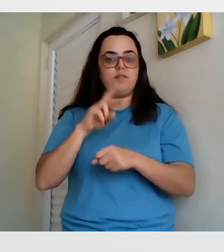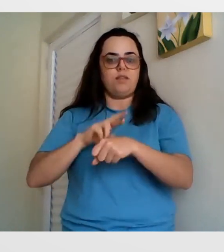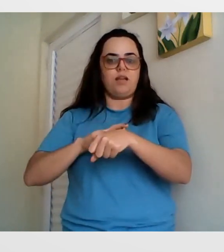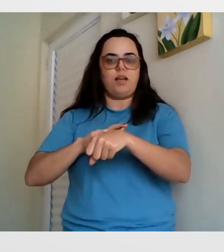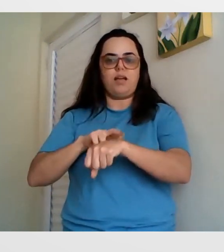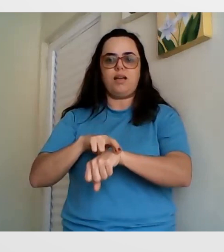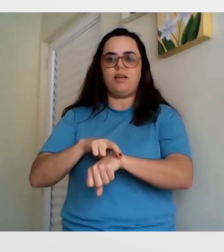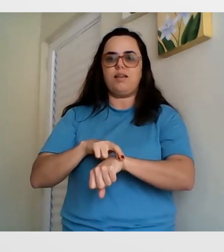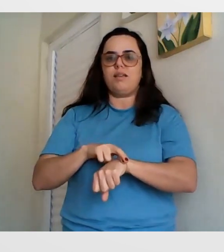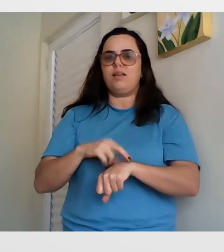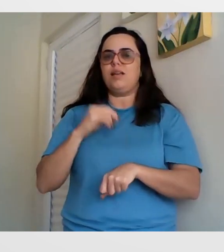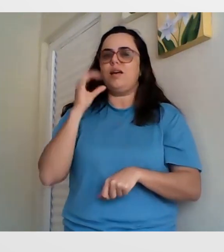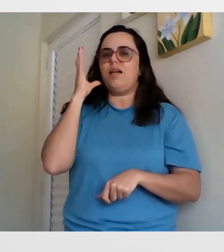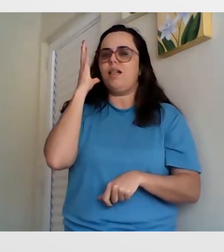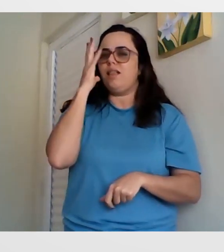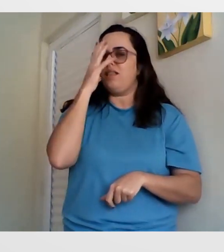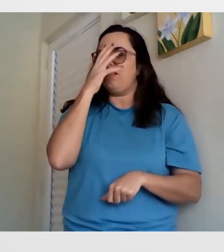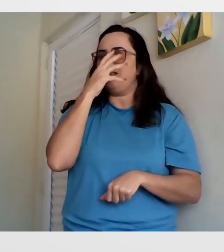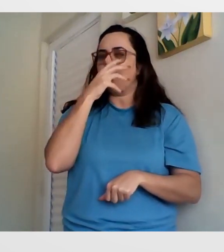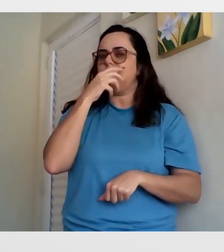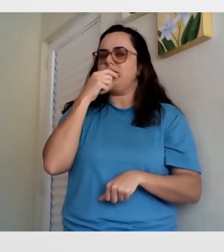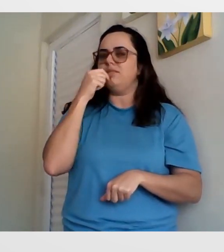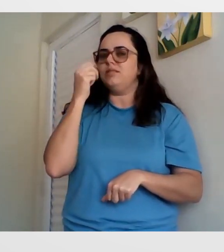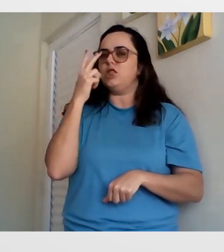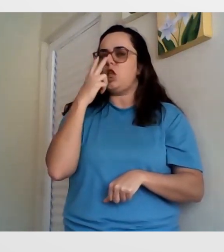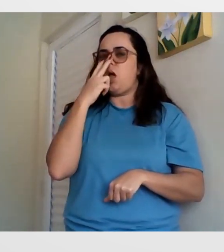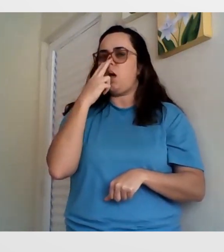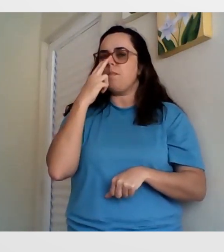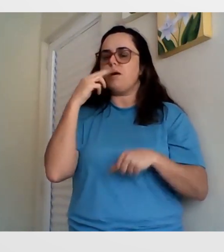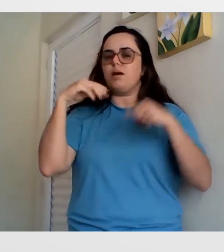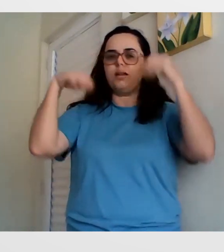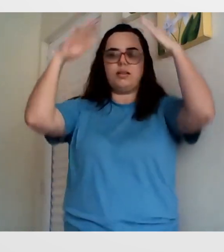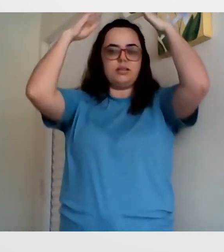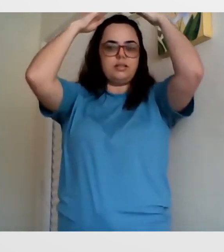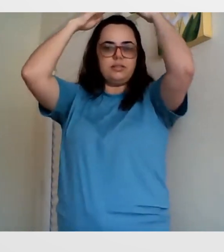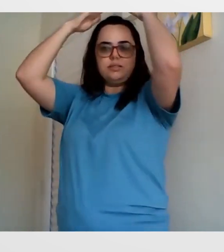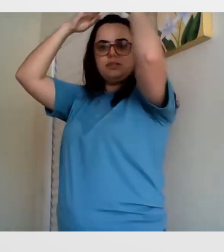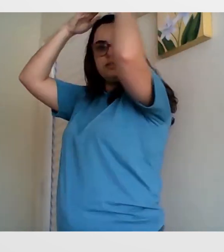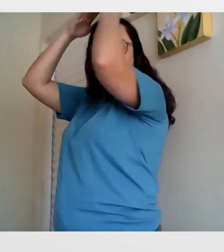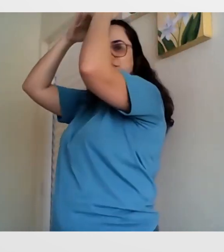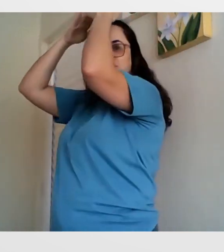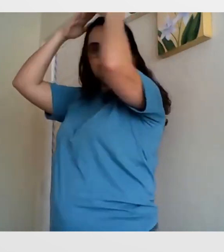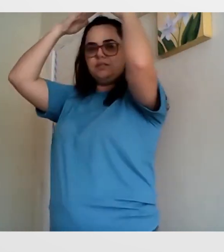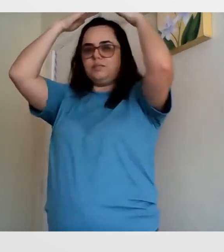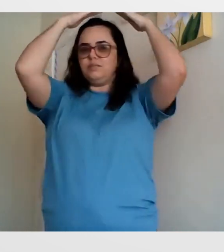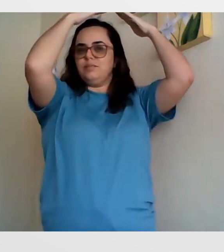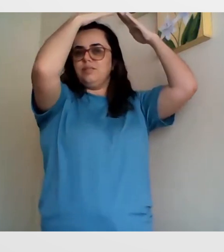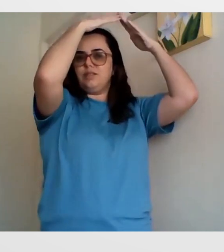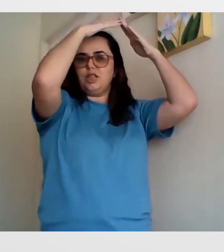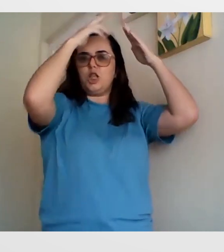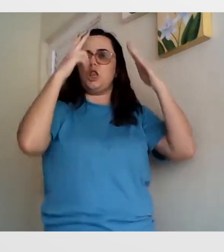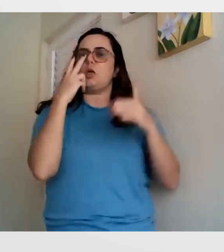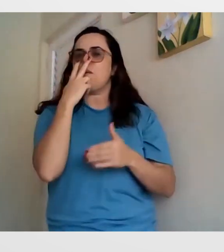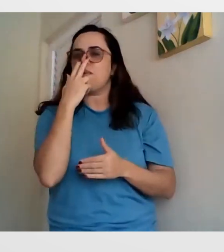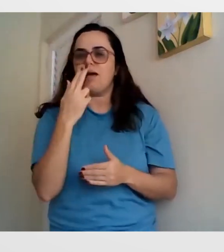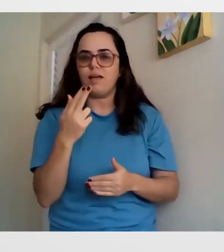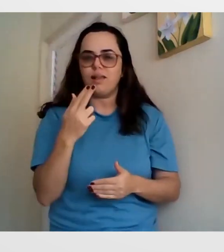e não entendia nada. A sinalização da Raquel. Nossa, Raquel, você é muito linda. Você parece uma bailarina. E a